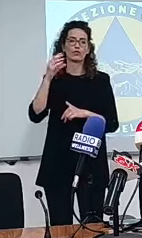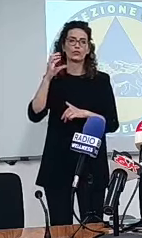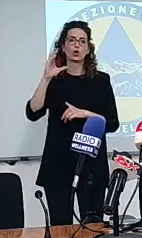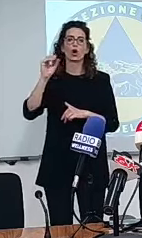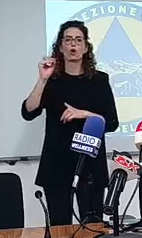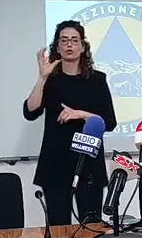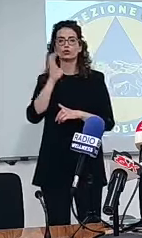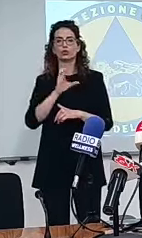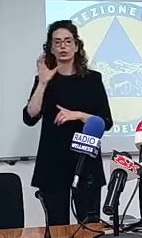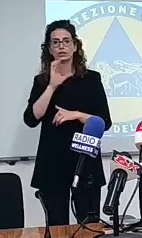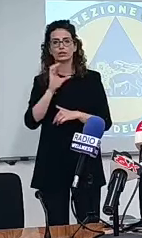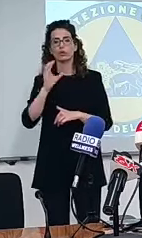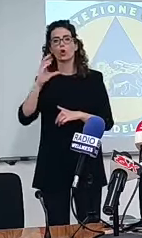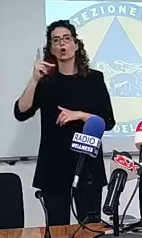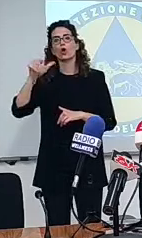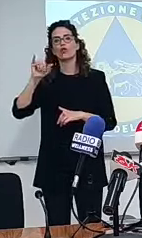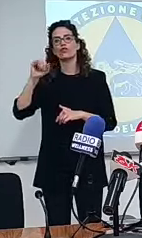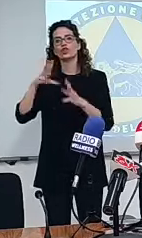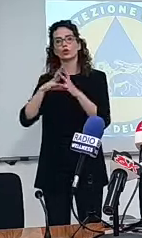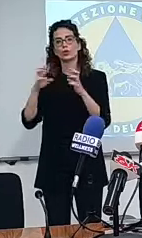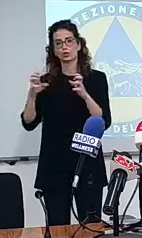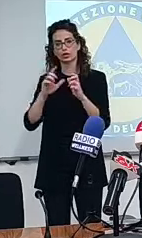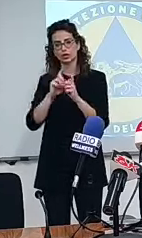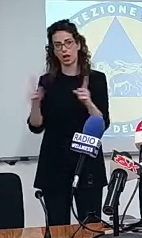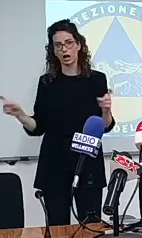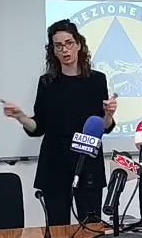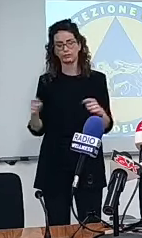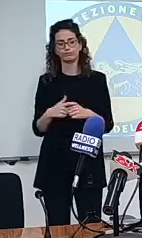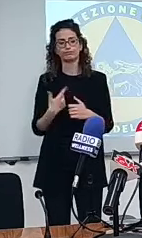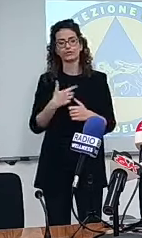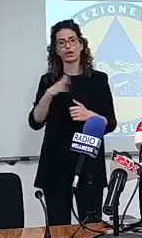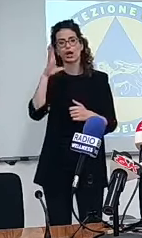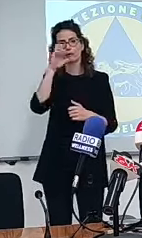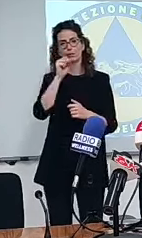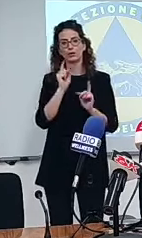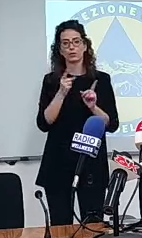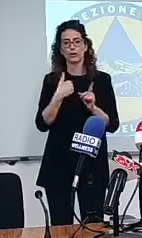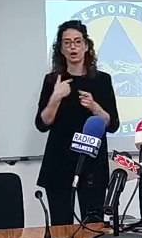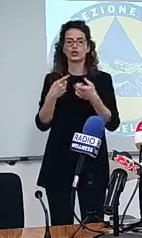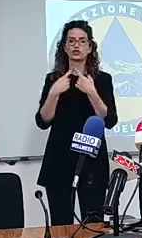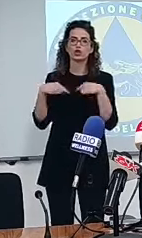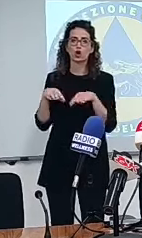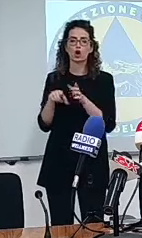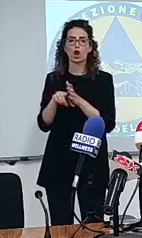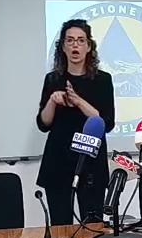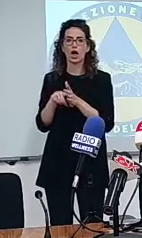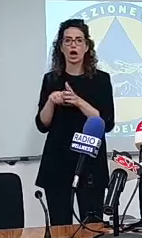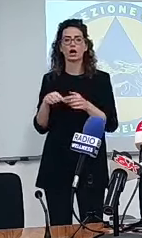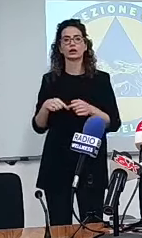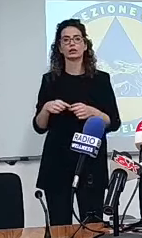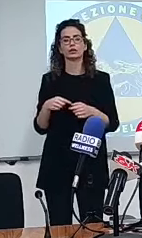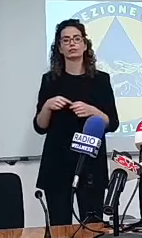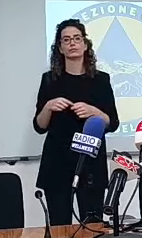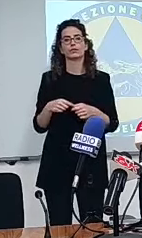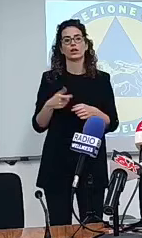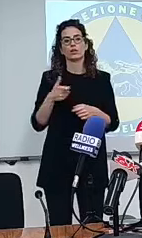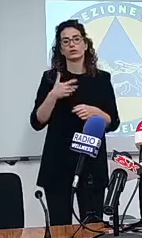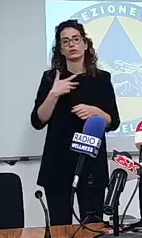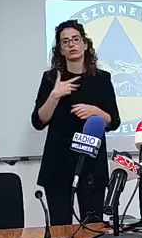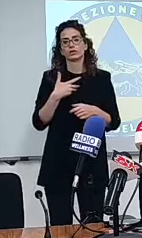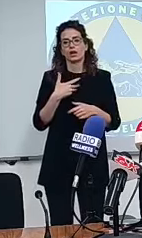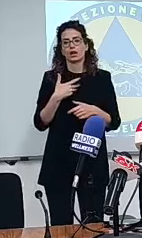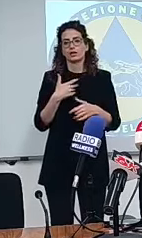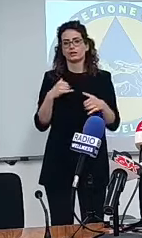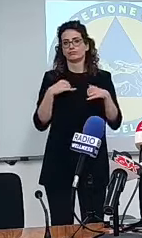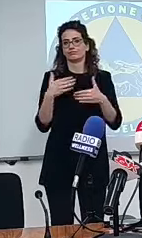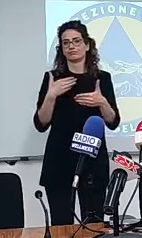Confturismo, Confindustria eccetera, per capire bene anche rispetto circolari, visto che sappiamo insomma la stagione è